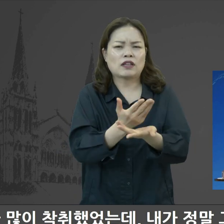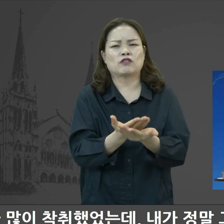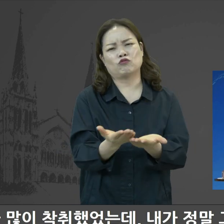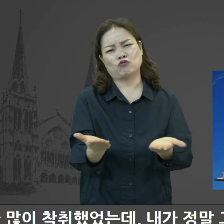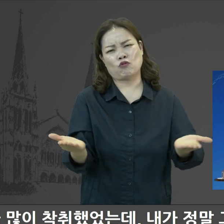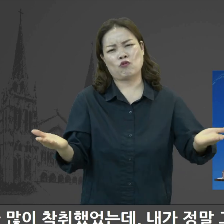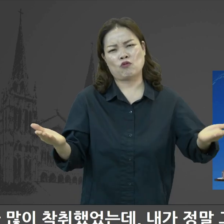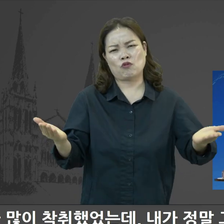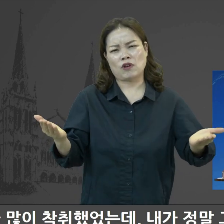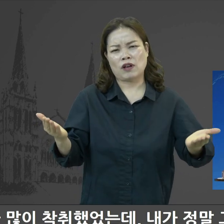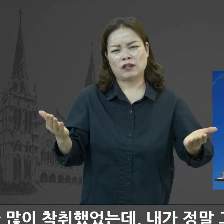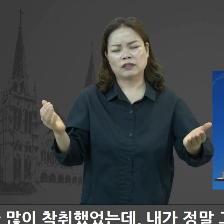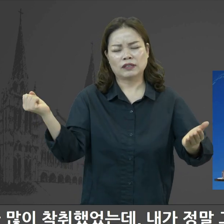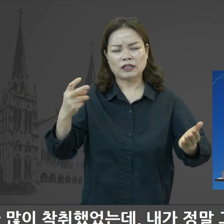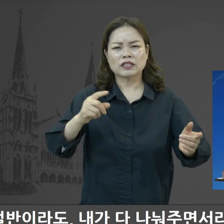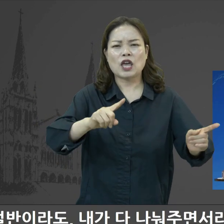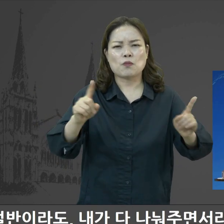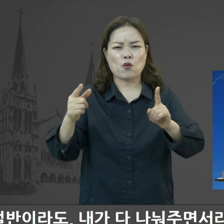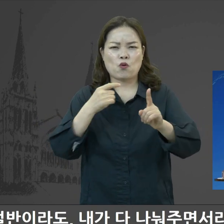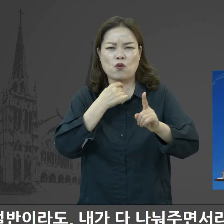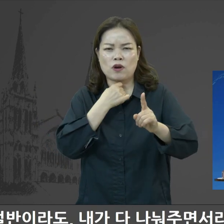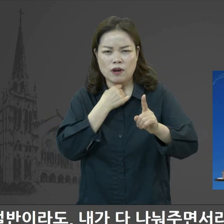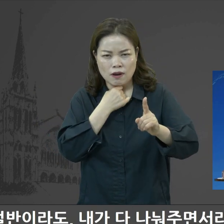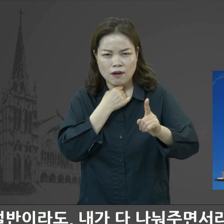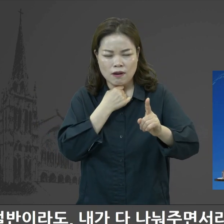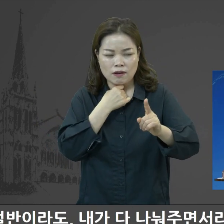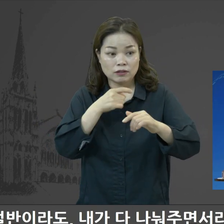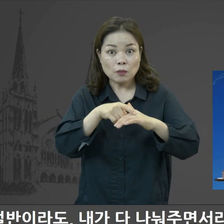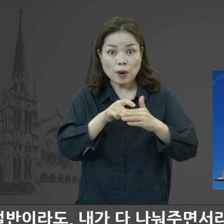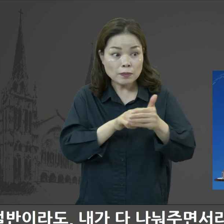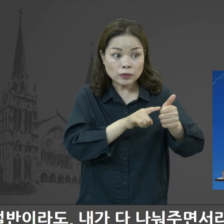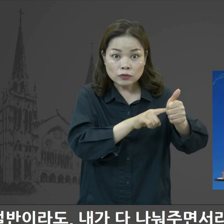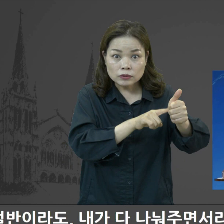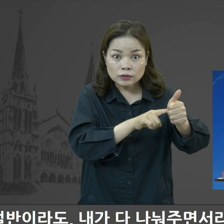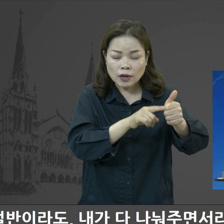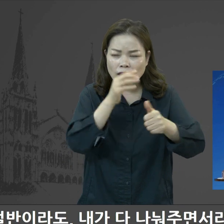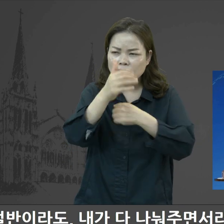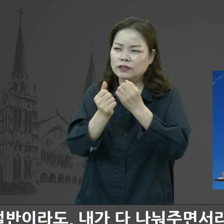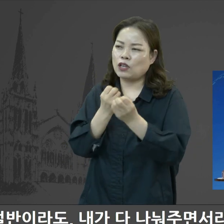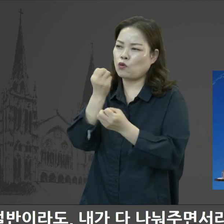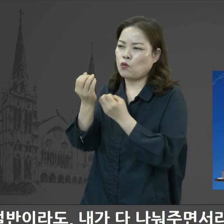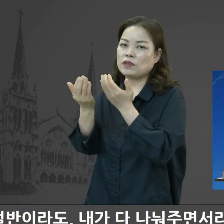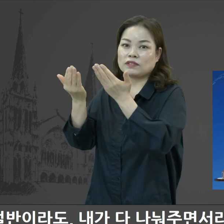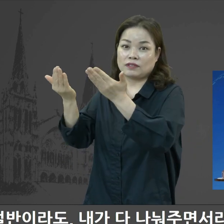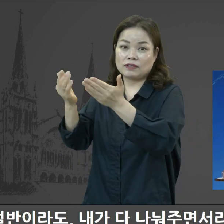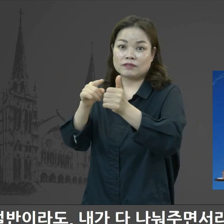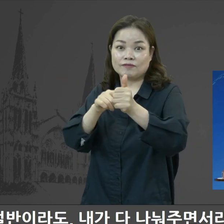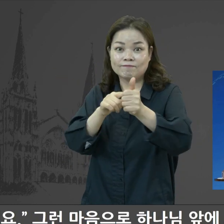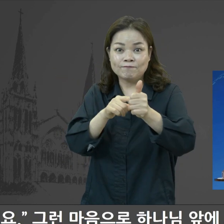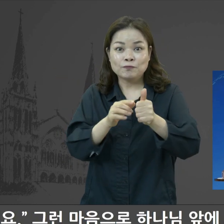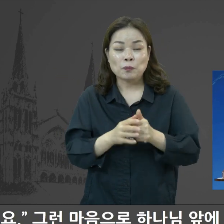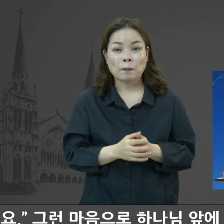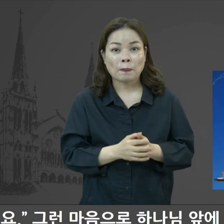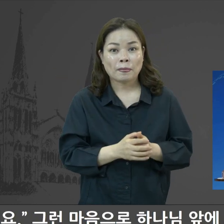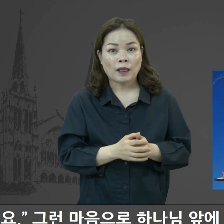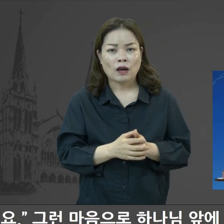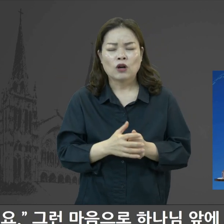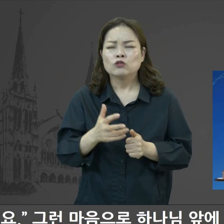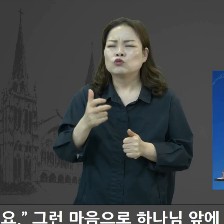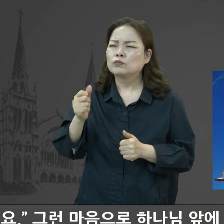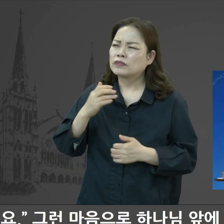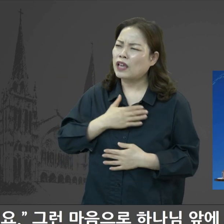나눠주면서라도 하나님 나 그거 회복하고 싶어요. 그런 마음으로 하나님 앞에 그런 고백했던 것 같아요. 그리고 주님,